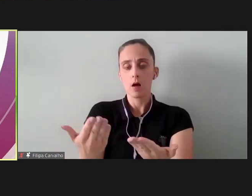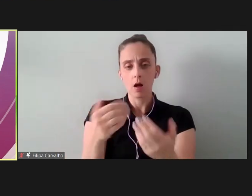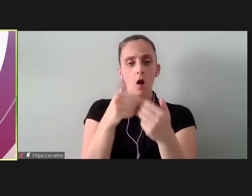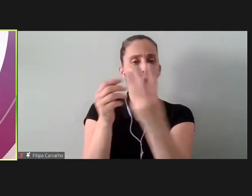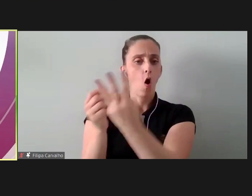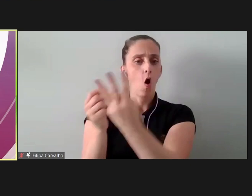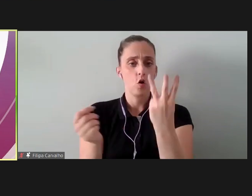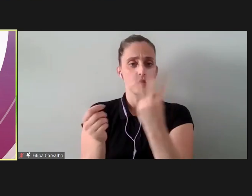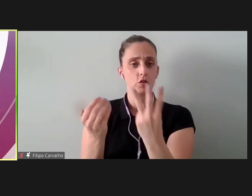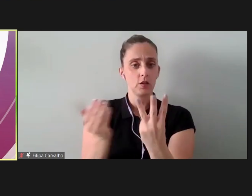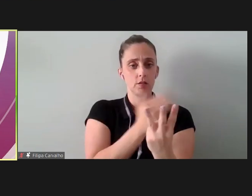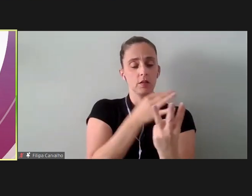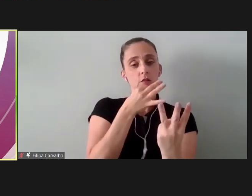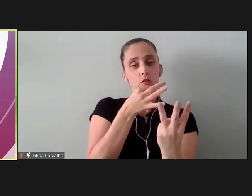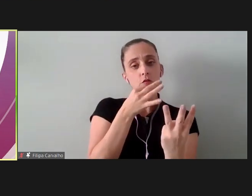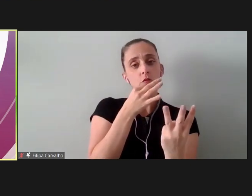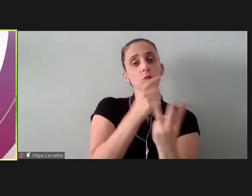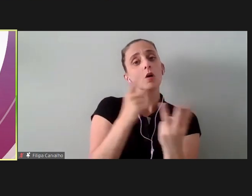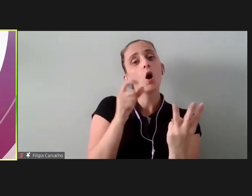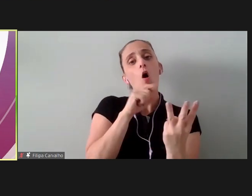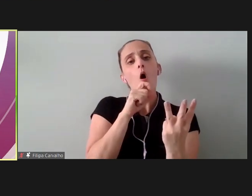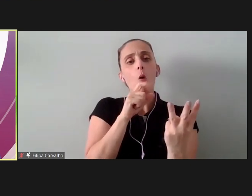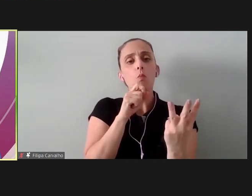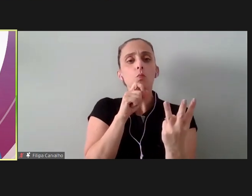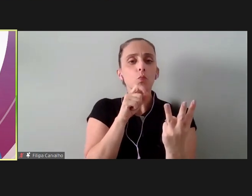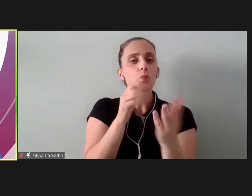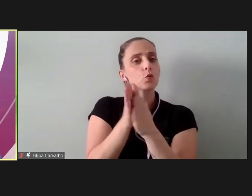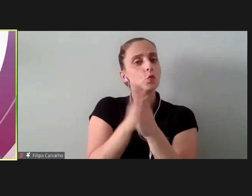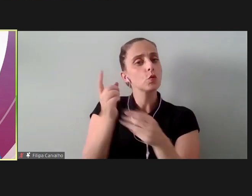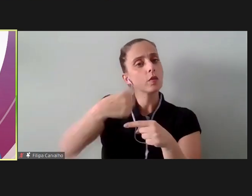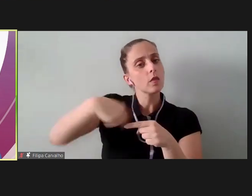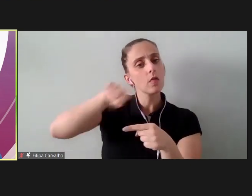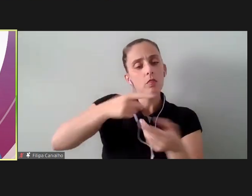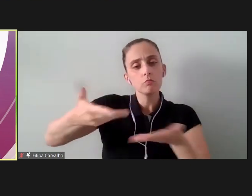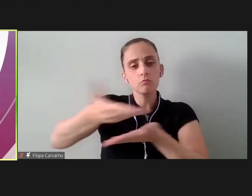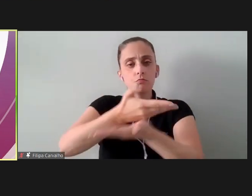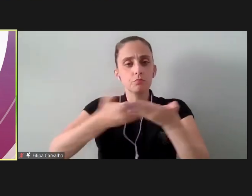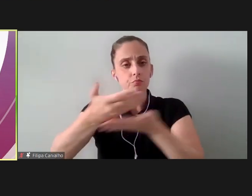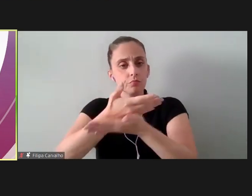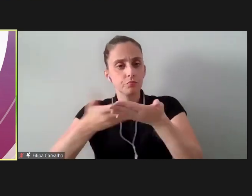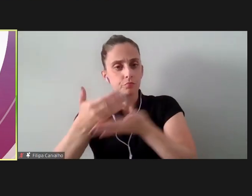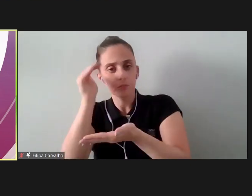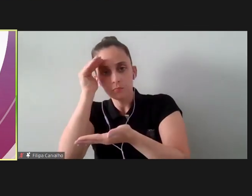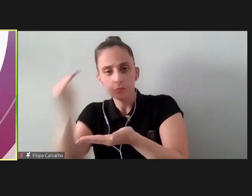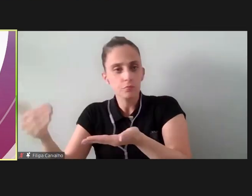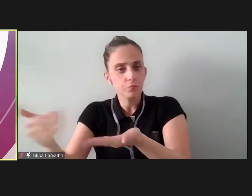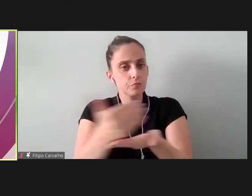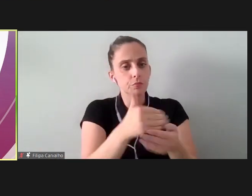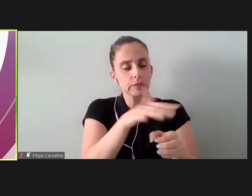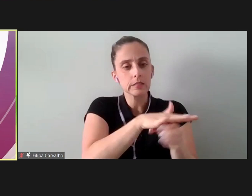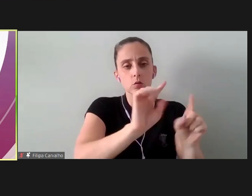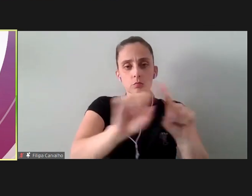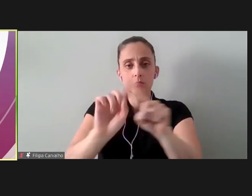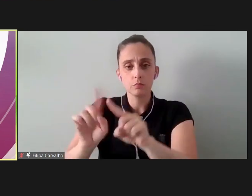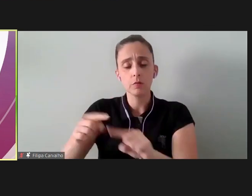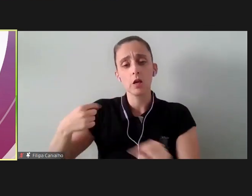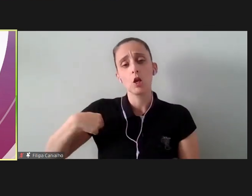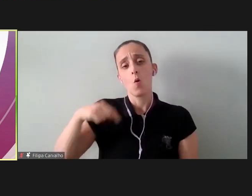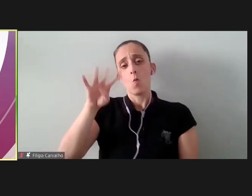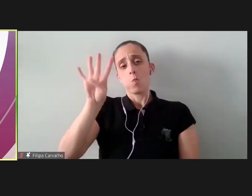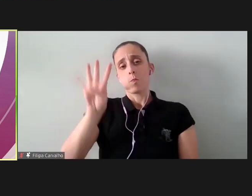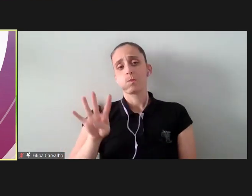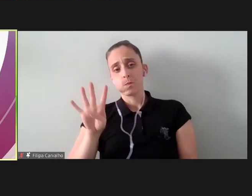Édio, pela oportunidade de podermos partilhar este momento e esta conversa. Ser o quarto a falar